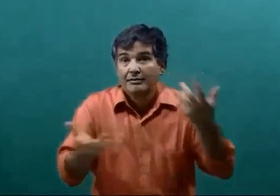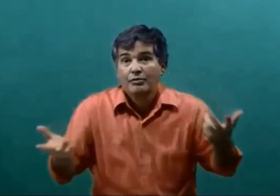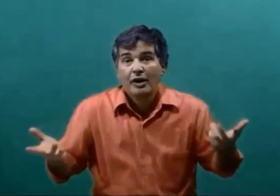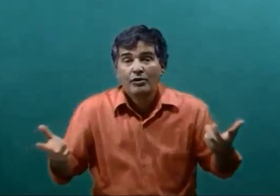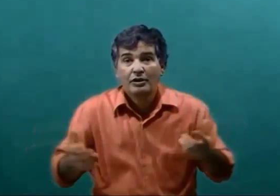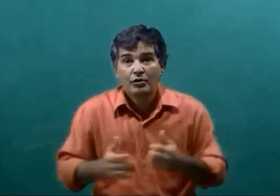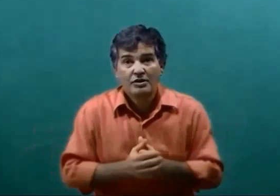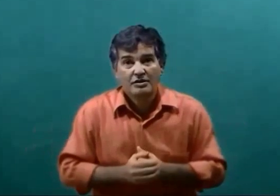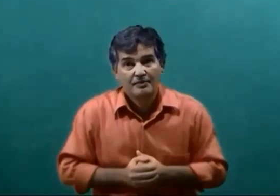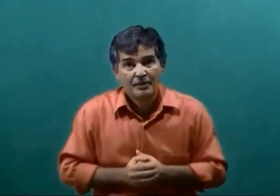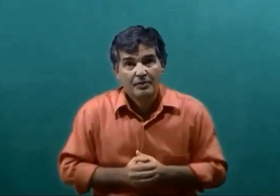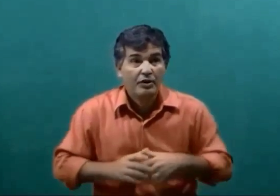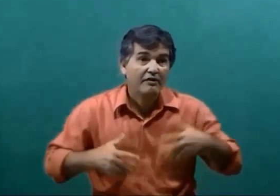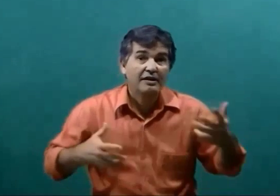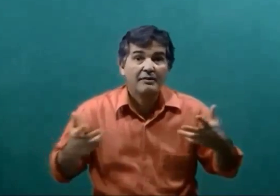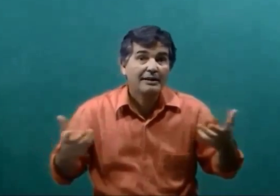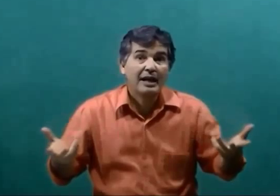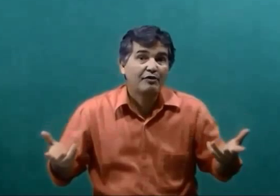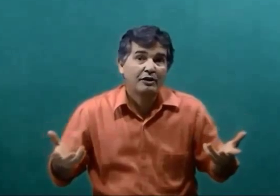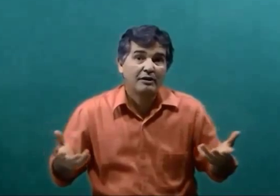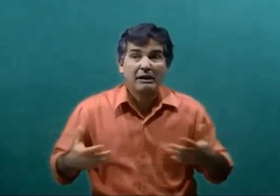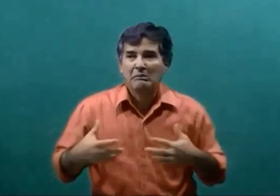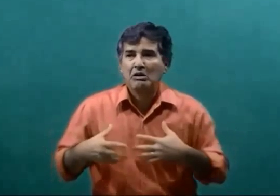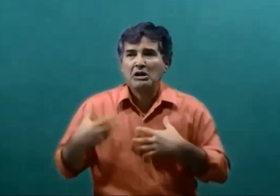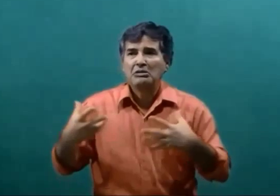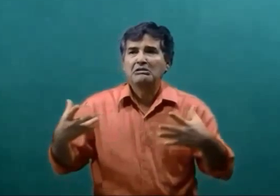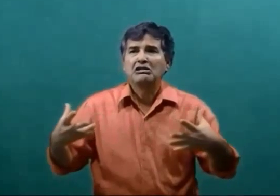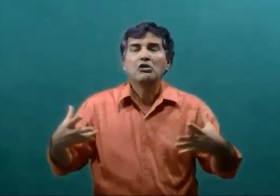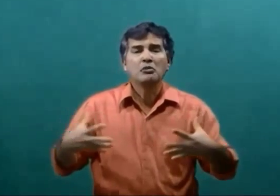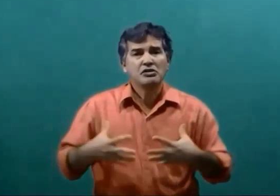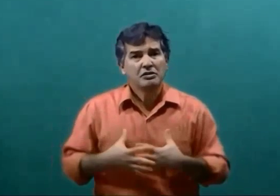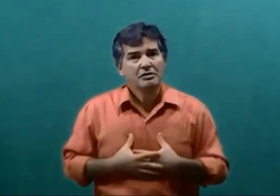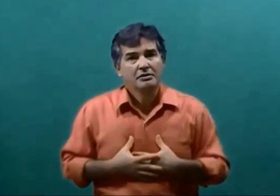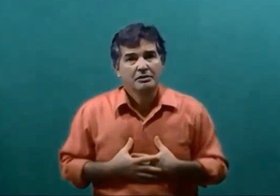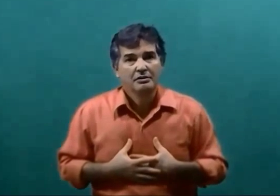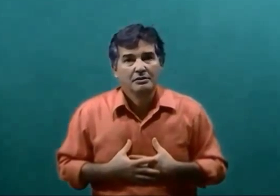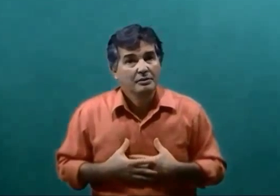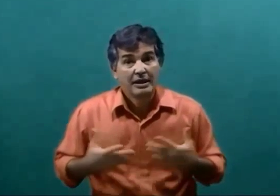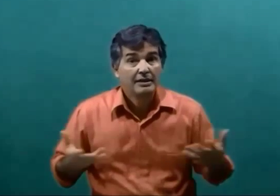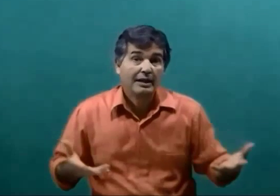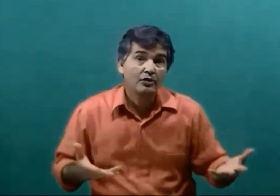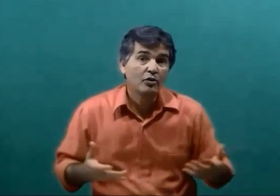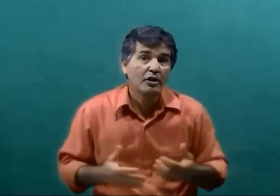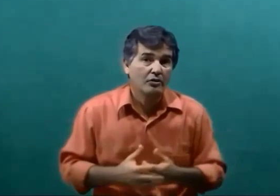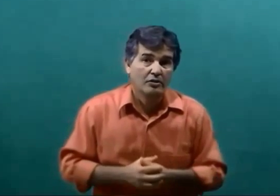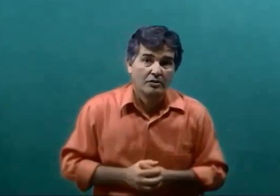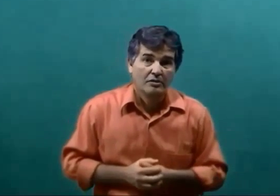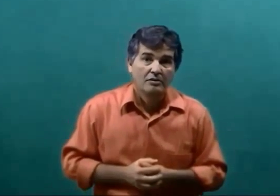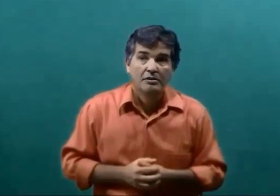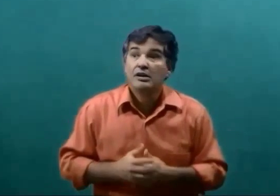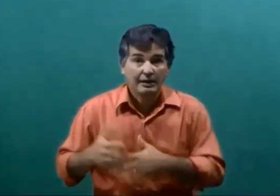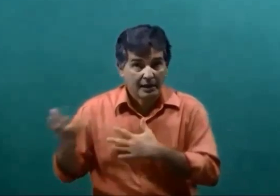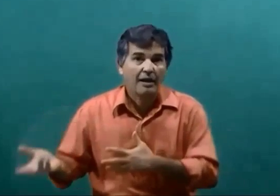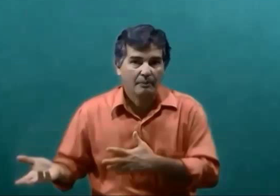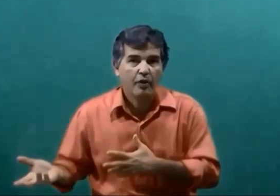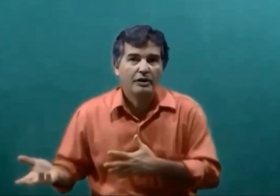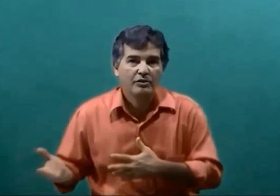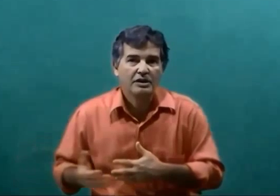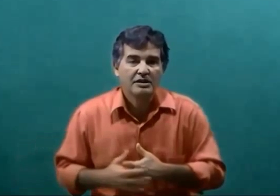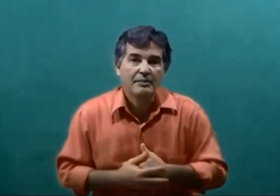Não é outra coisa. Porque vai ter a metáfora, morreu de ciúmes. Mas na realidade não morreu. E até pode acontecer a